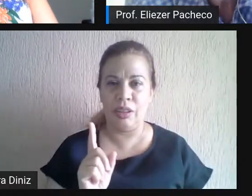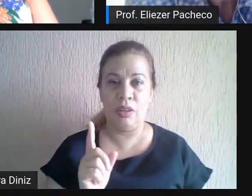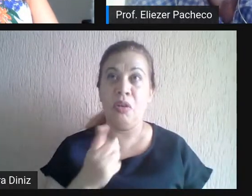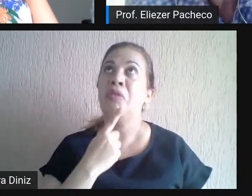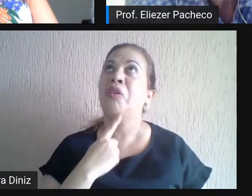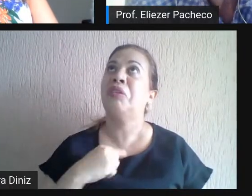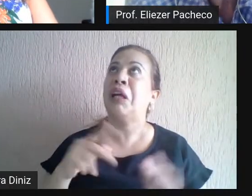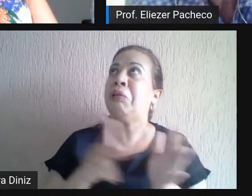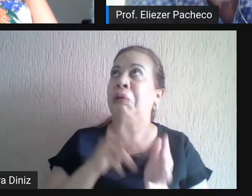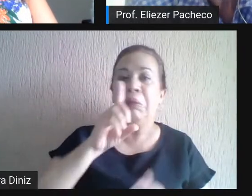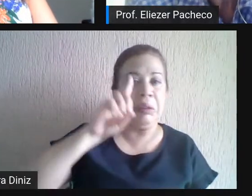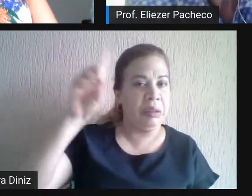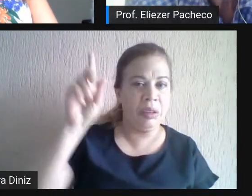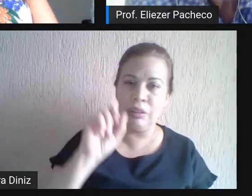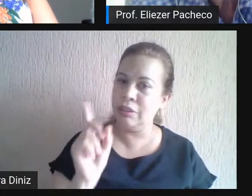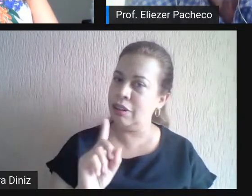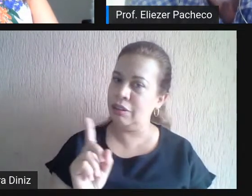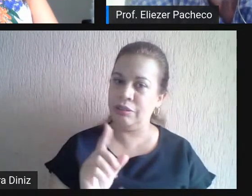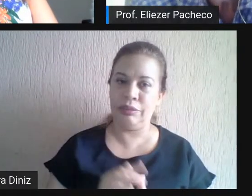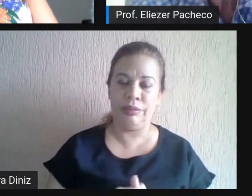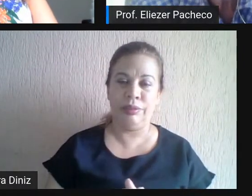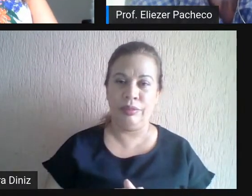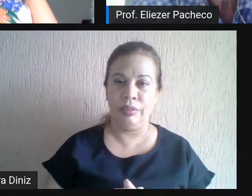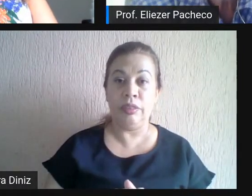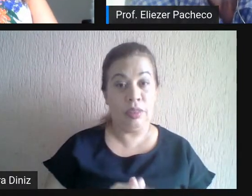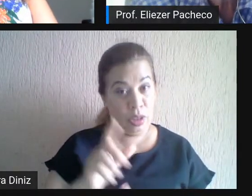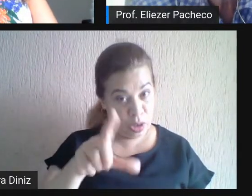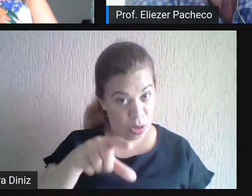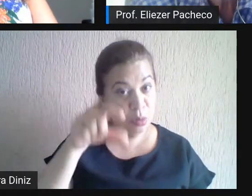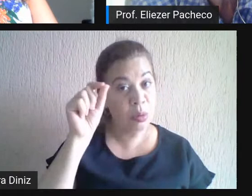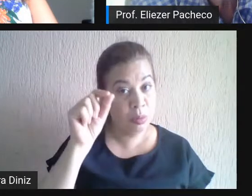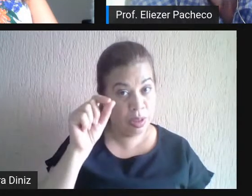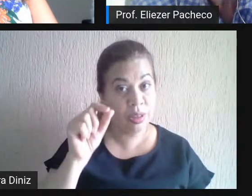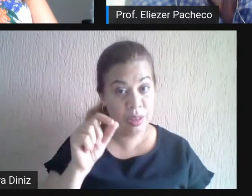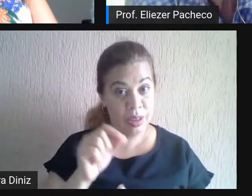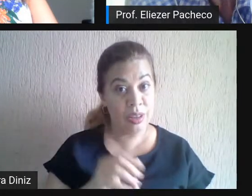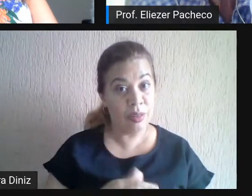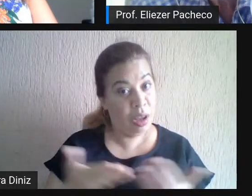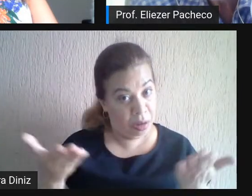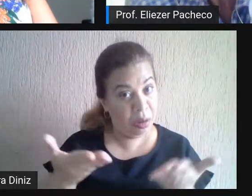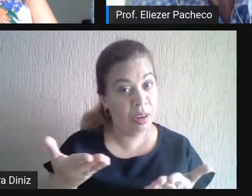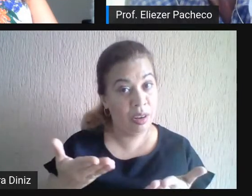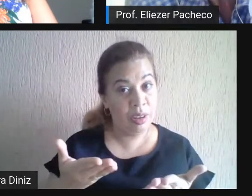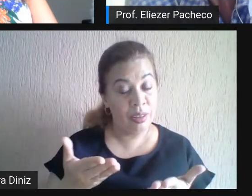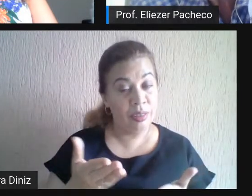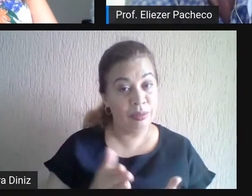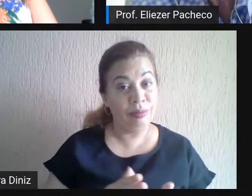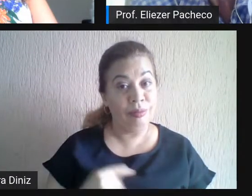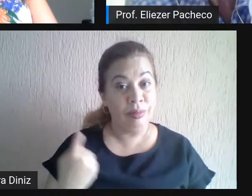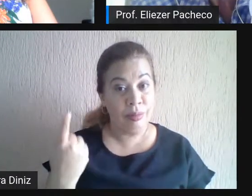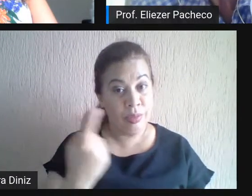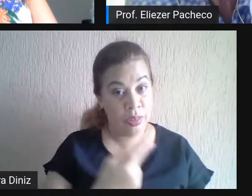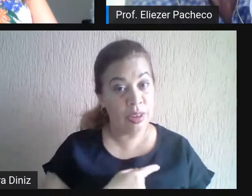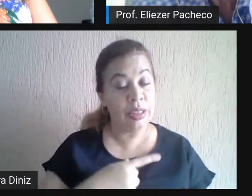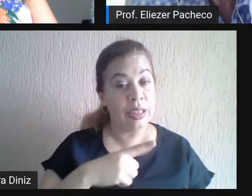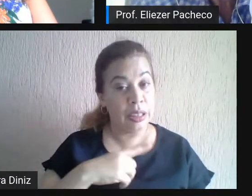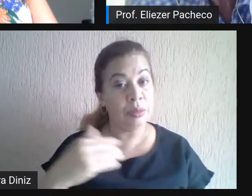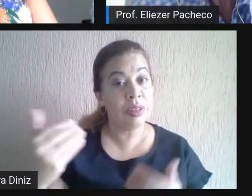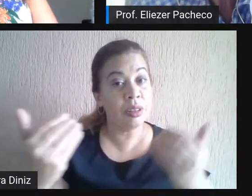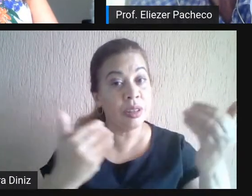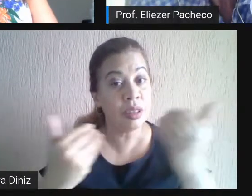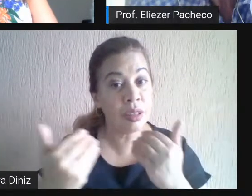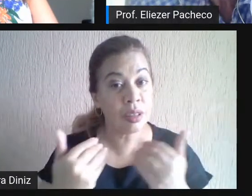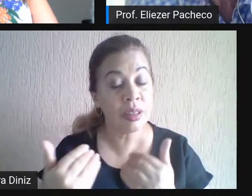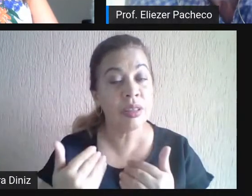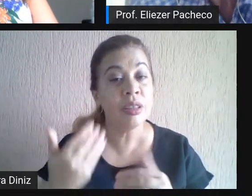Deus. Não. Por uma opção que se fez nesse determinado momento. E nós, que temos acesso ao conhecimento,